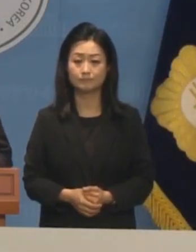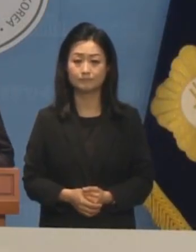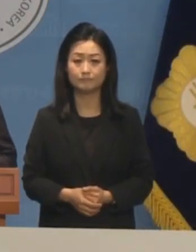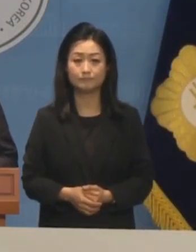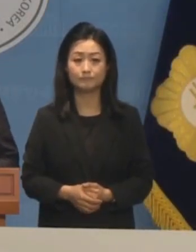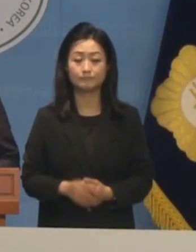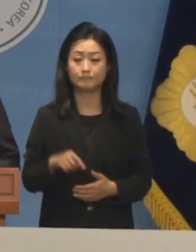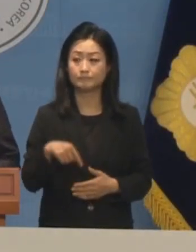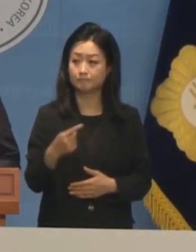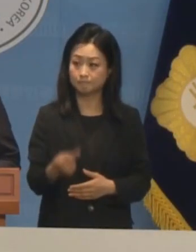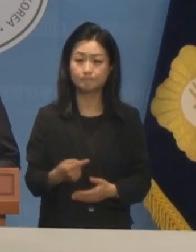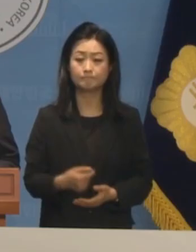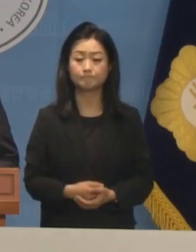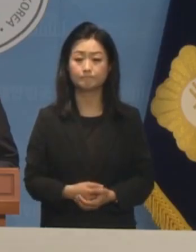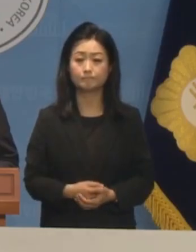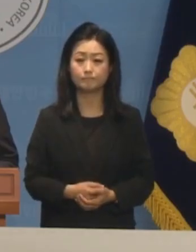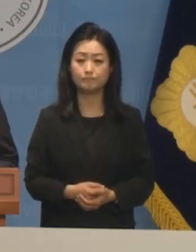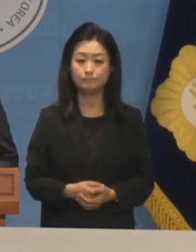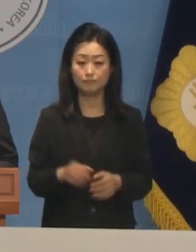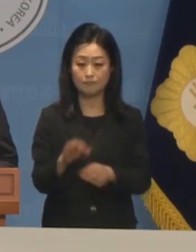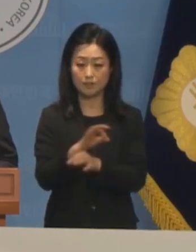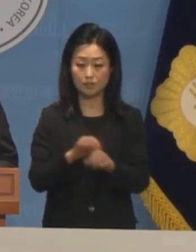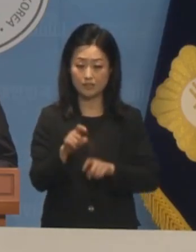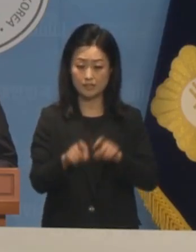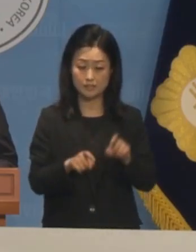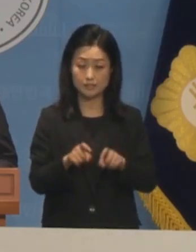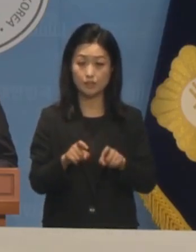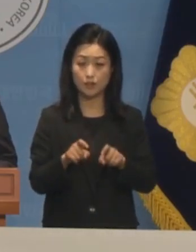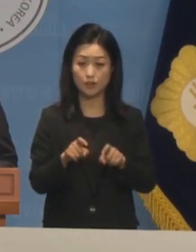예, 다음은 경실련